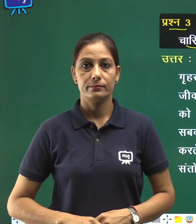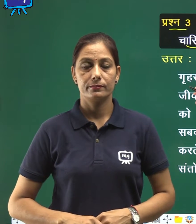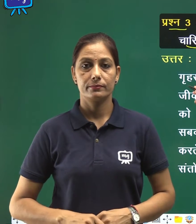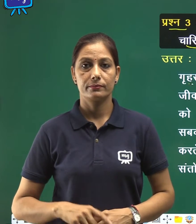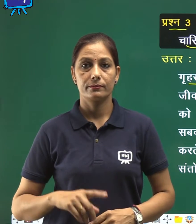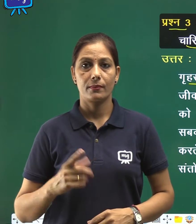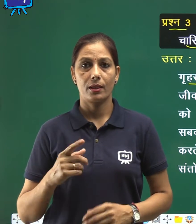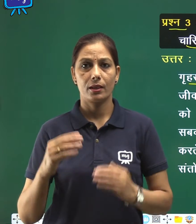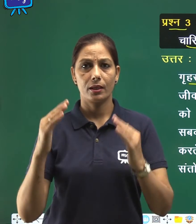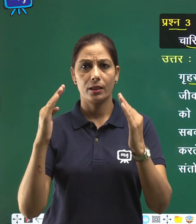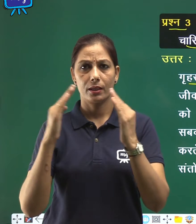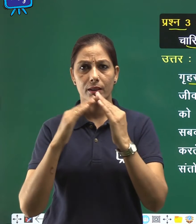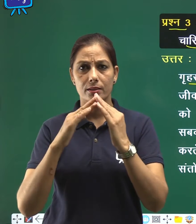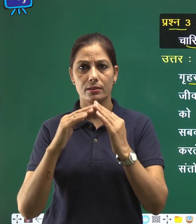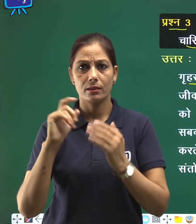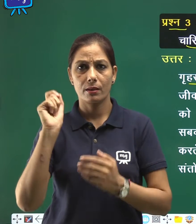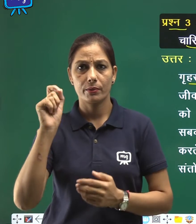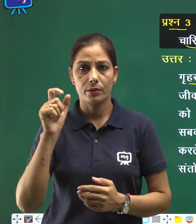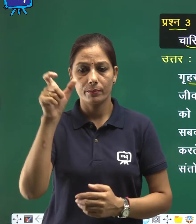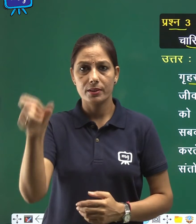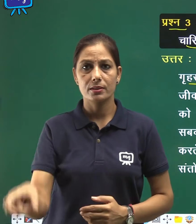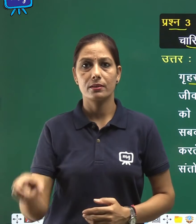एक गृहस्थ थे,